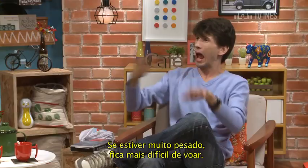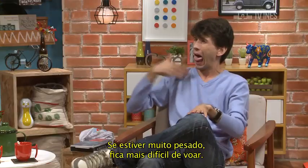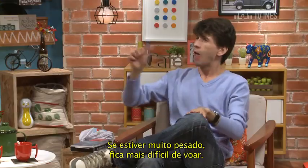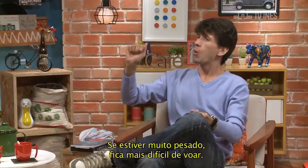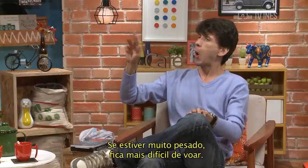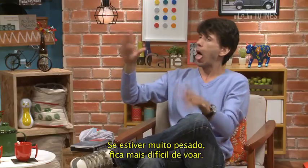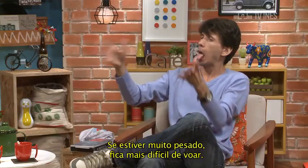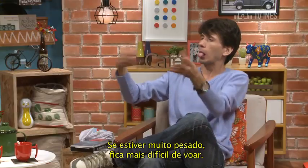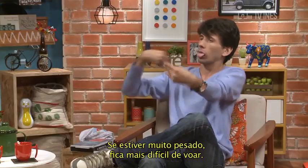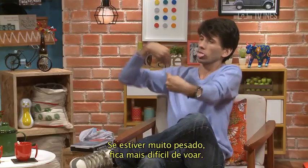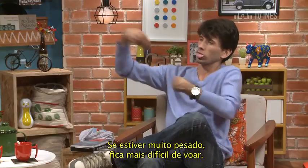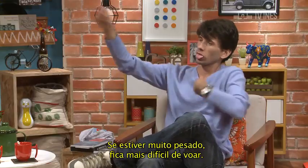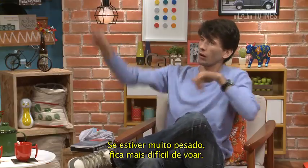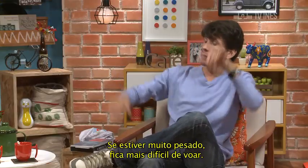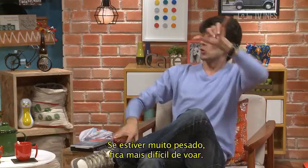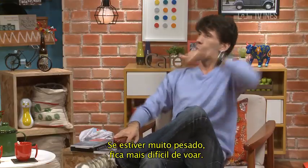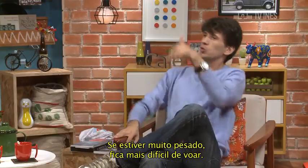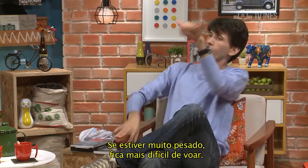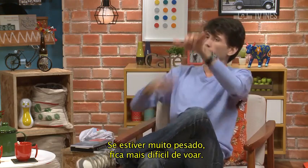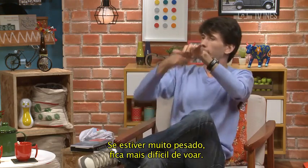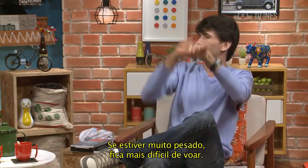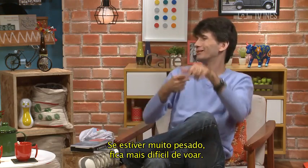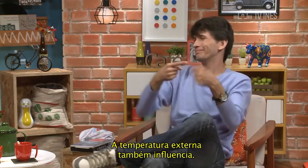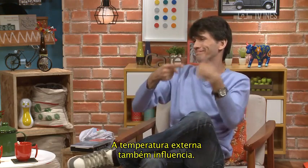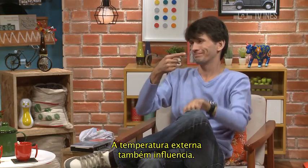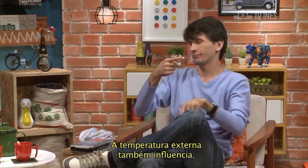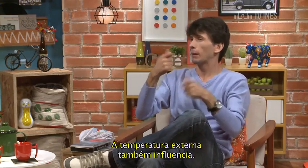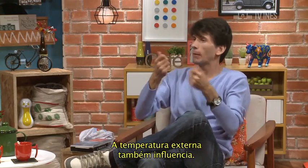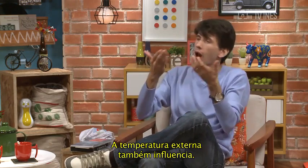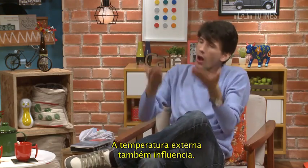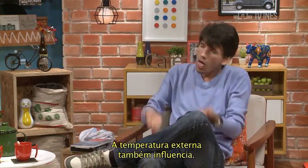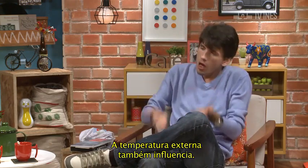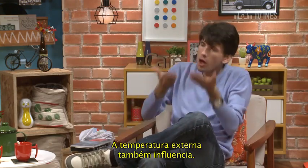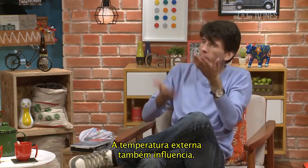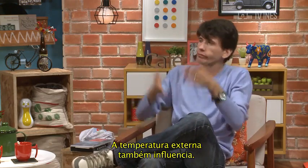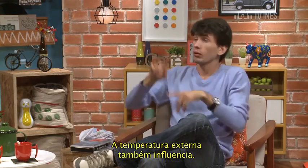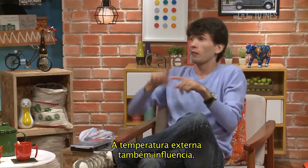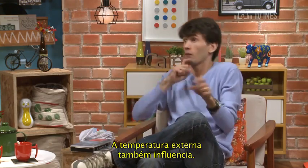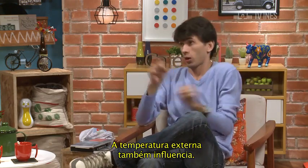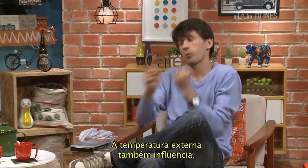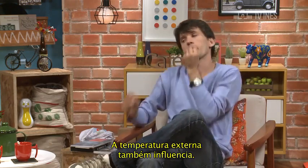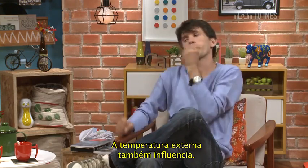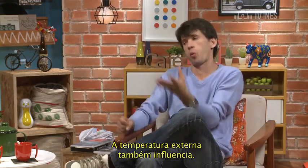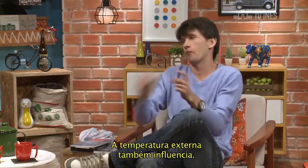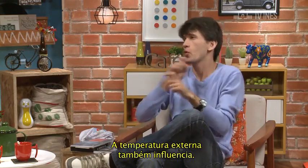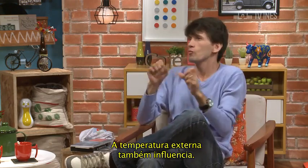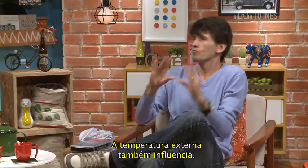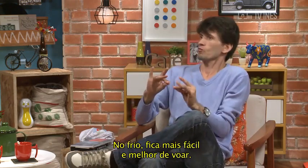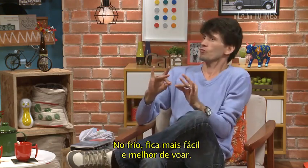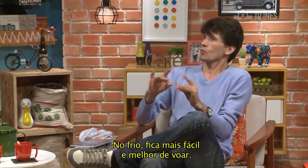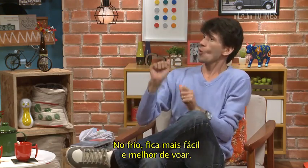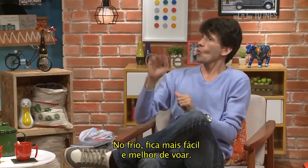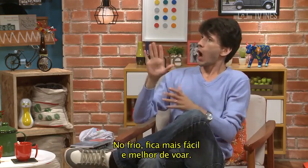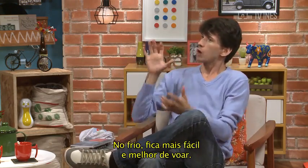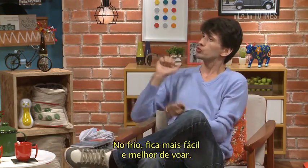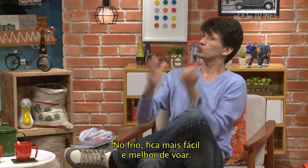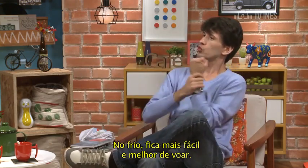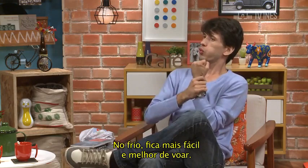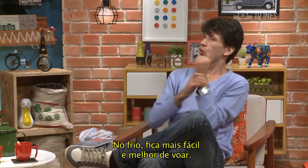pesado fica mais difícil de voar a temperatura externa também influencia no frio fica